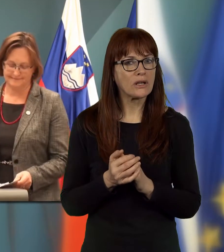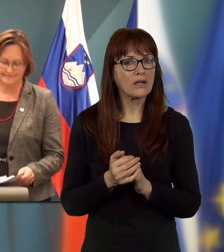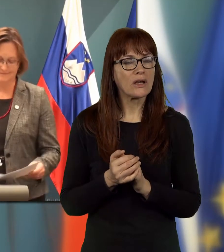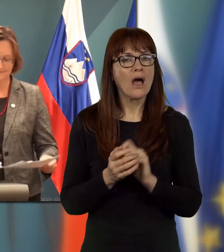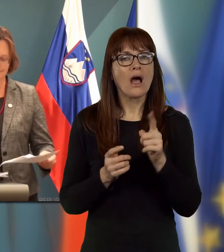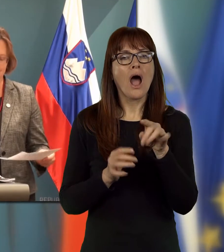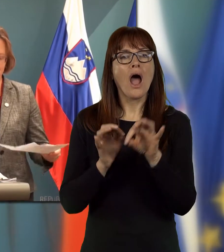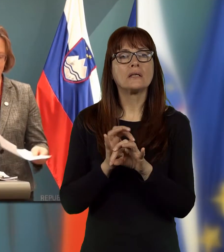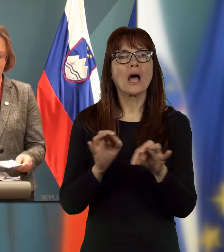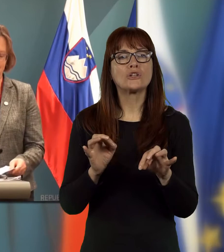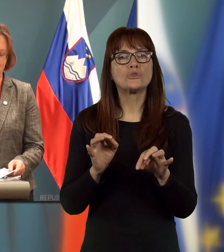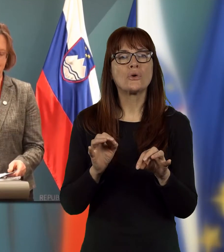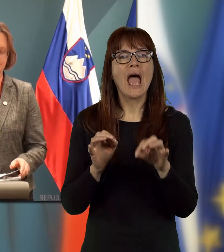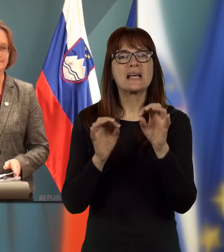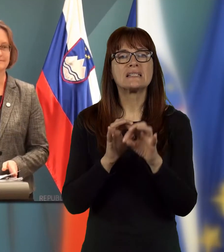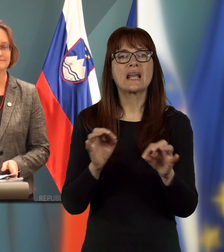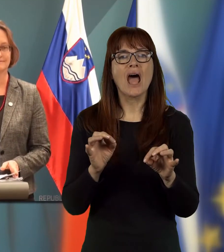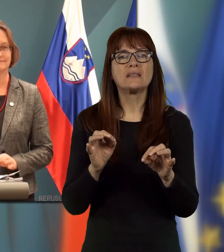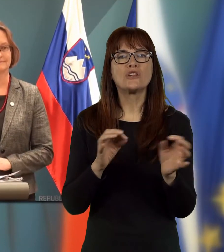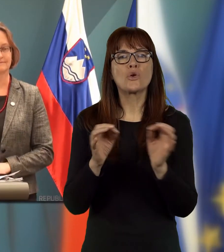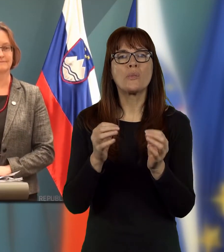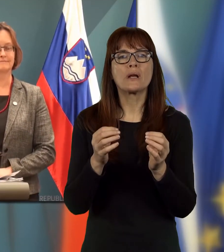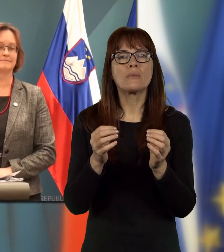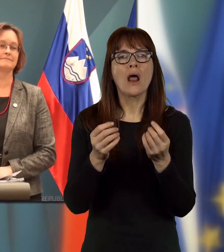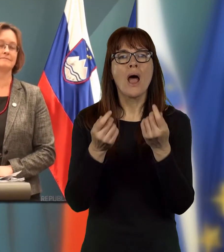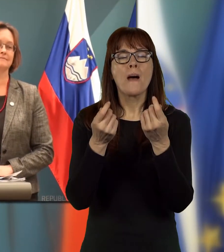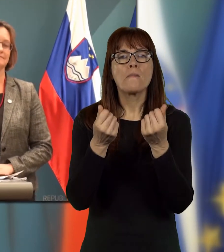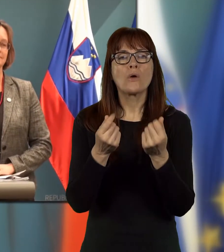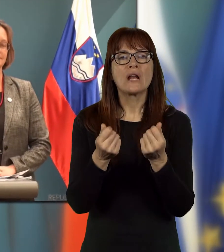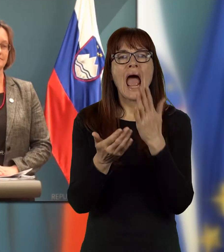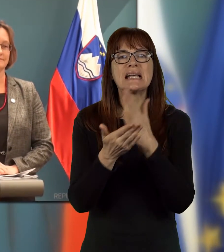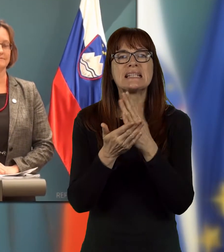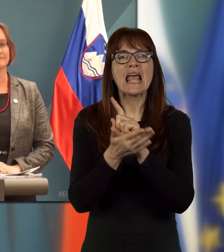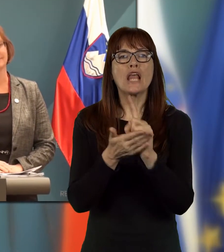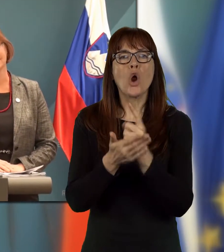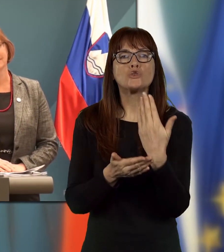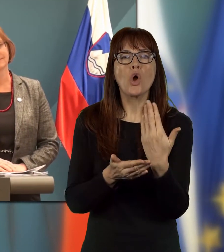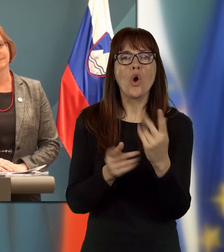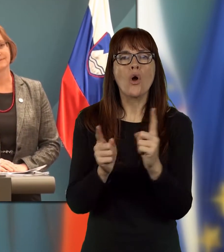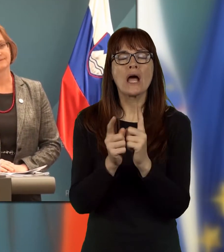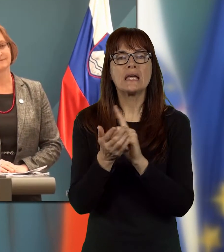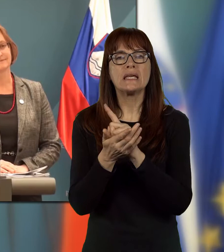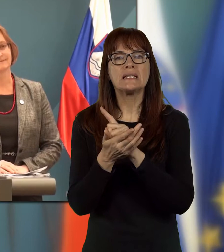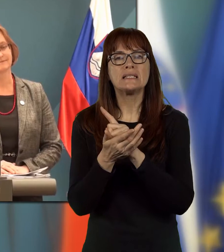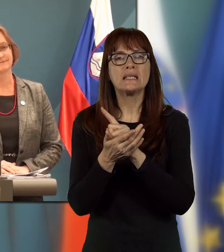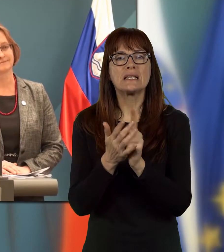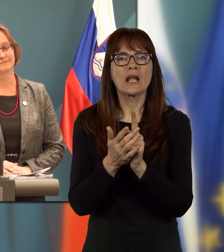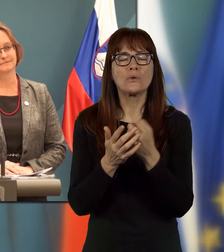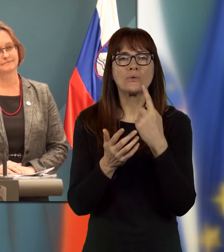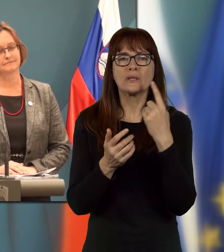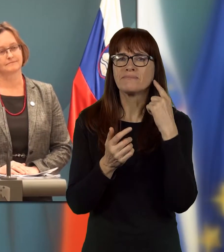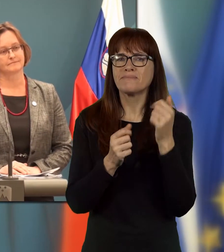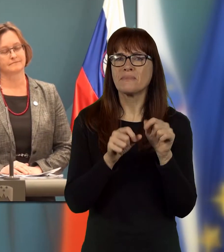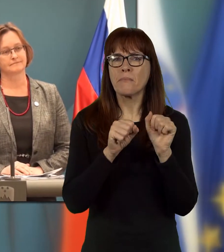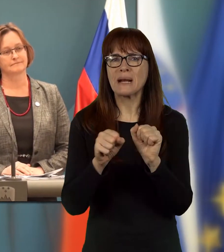Pravite, ne načrtujete, strateško pripravljate proračun na srednjeročni rok, hkrati v istem trenutku pa vidimo